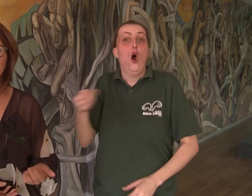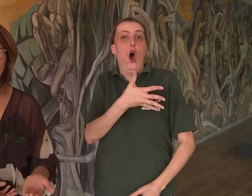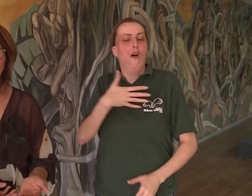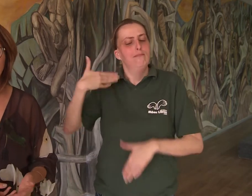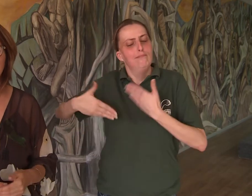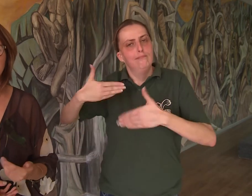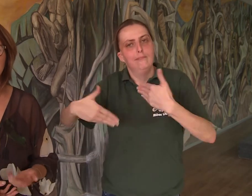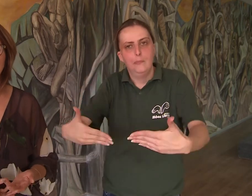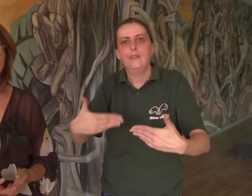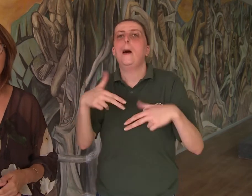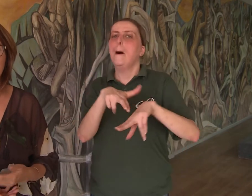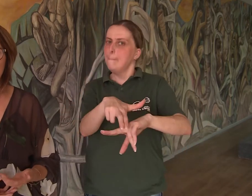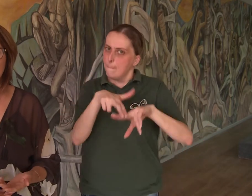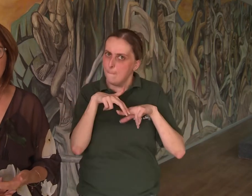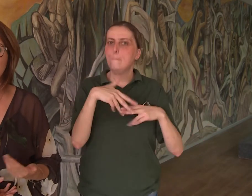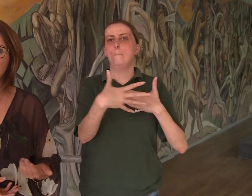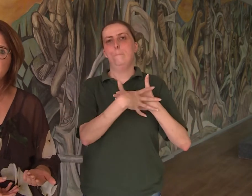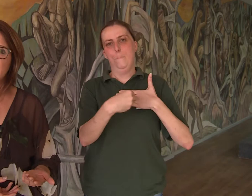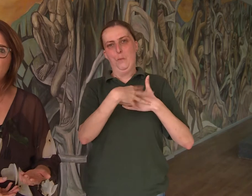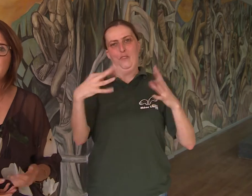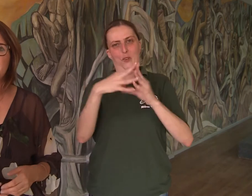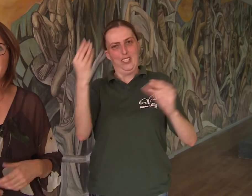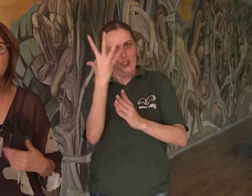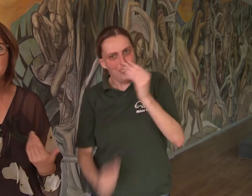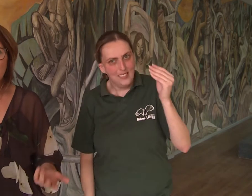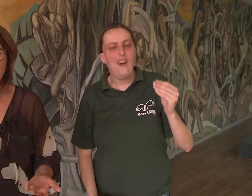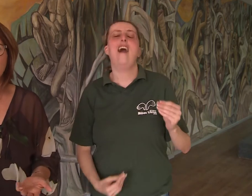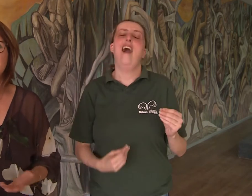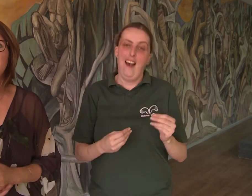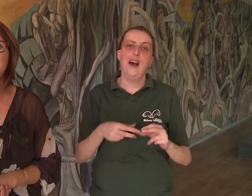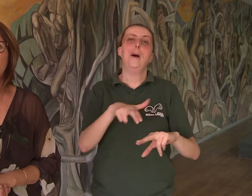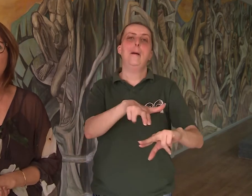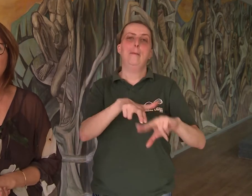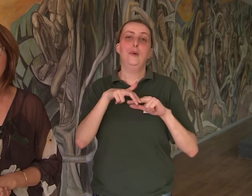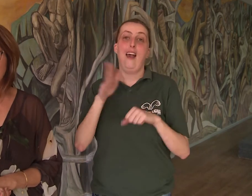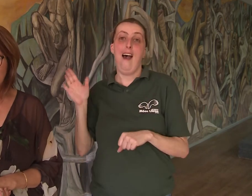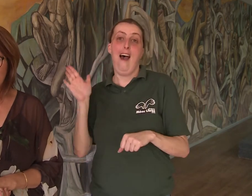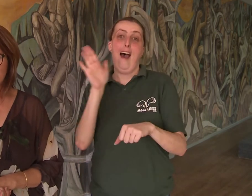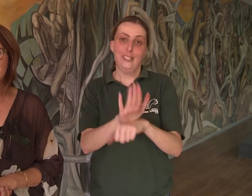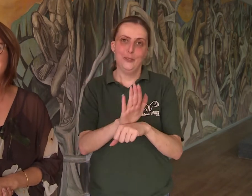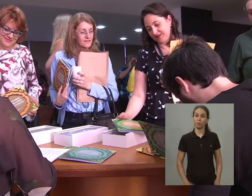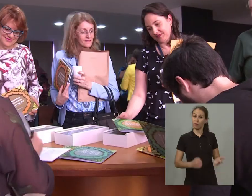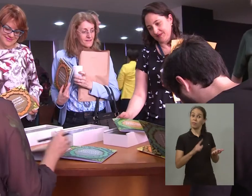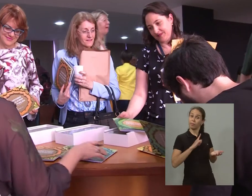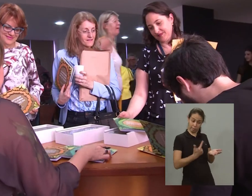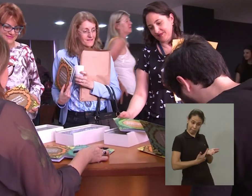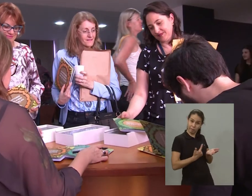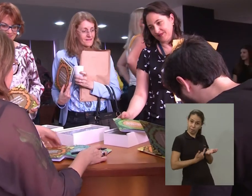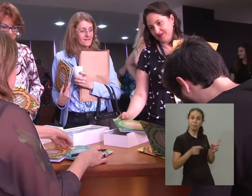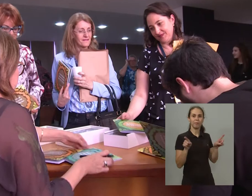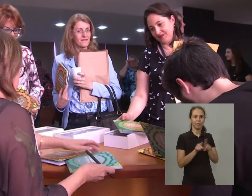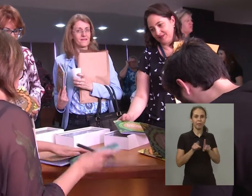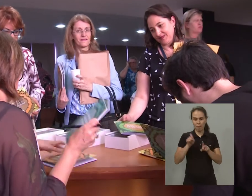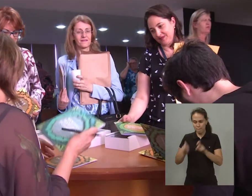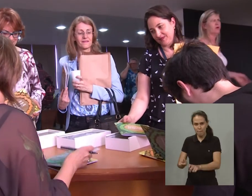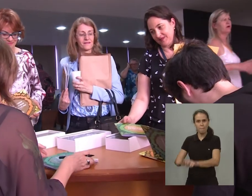Foi então que a questão dos mamíferos em extinção veio muito a contribuir com os nossos objetivos. O livro está